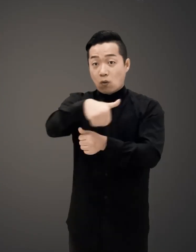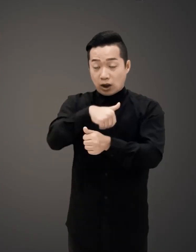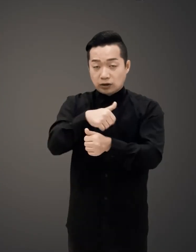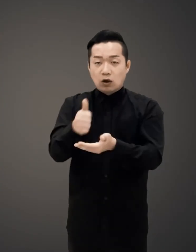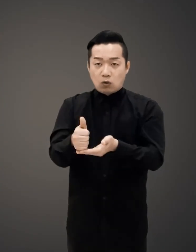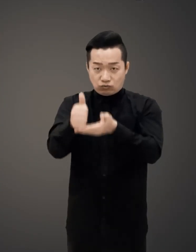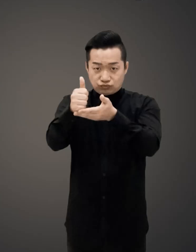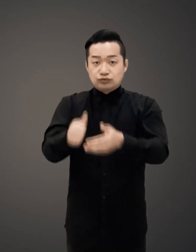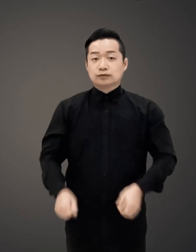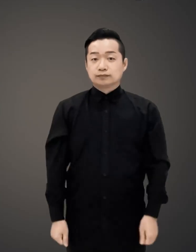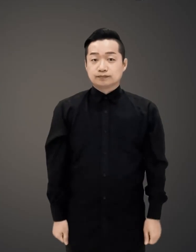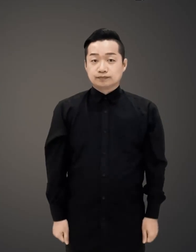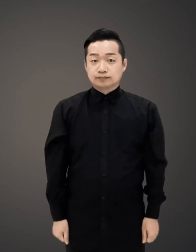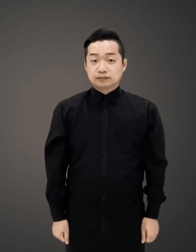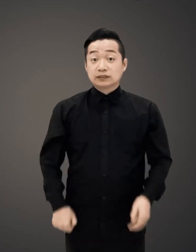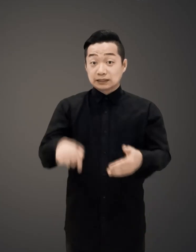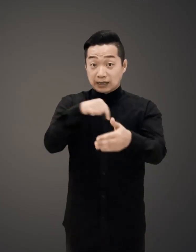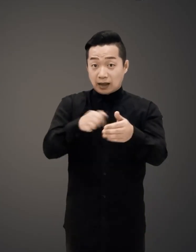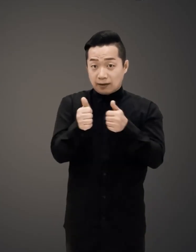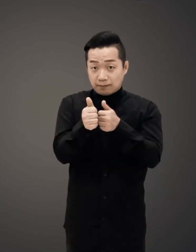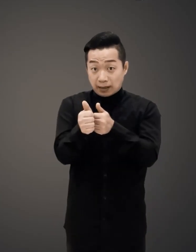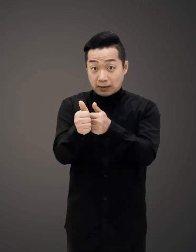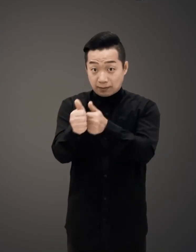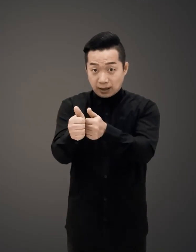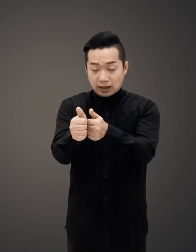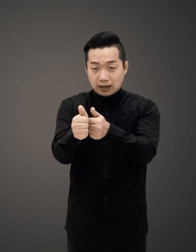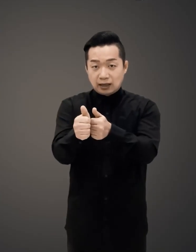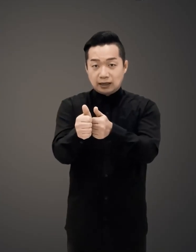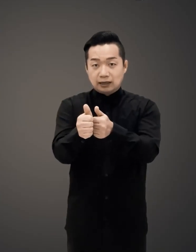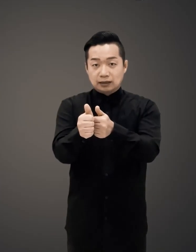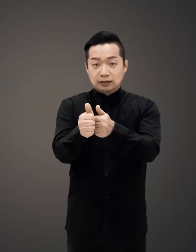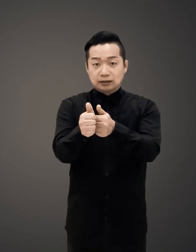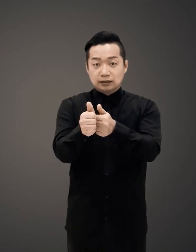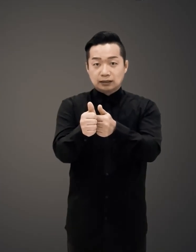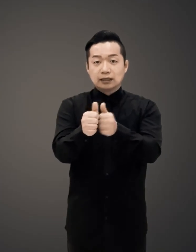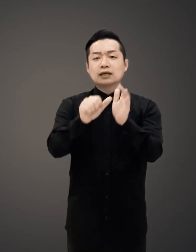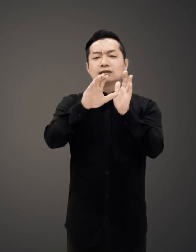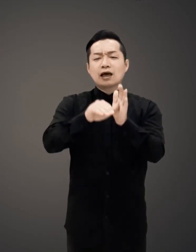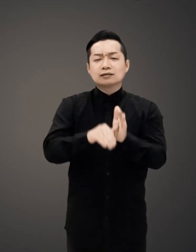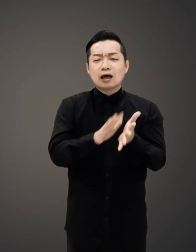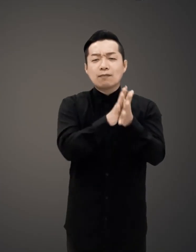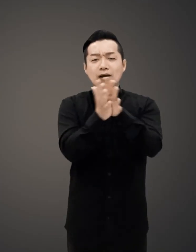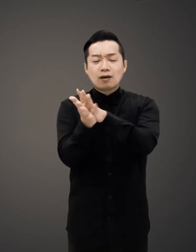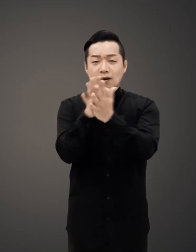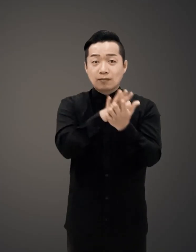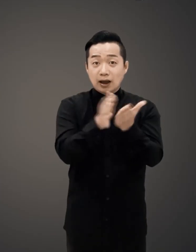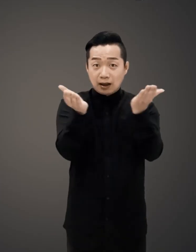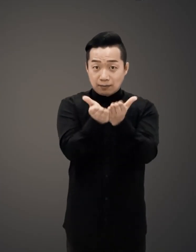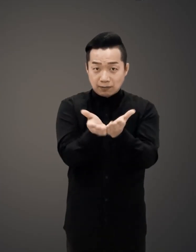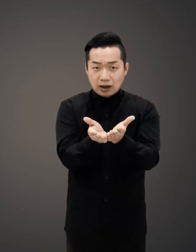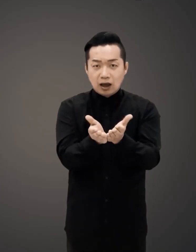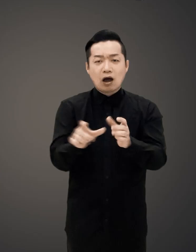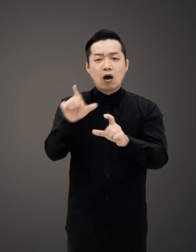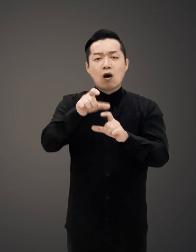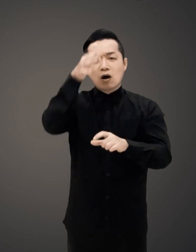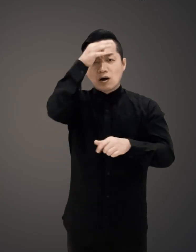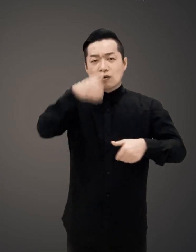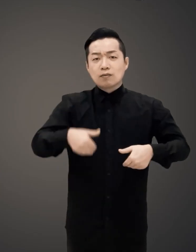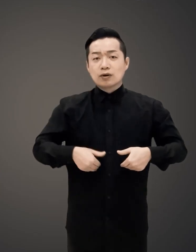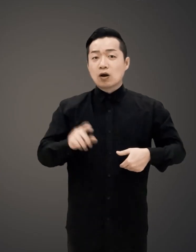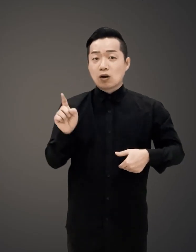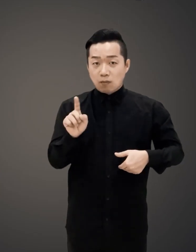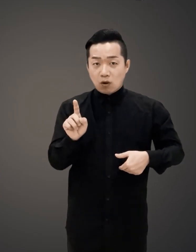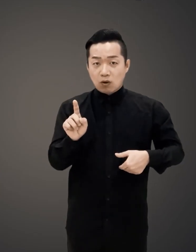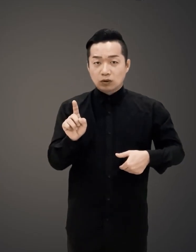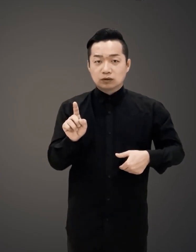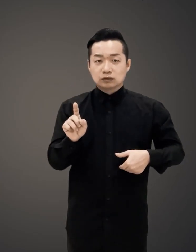환경을 존중을 하면서 그 안에서 시대가 변함에 따라 좀 더 어떤 기능이 필요할지, 좀 더